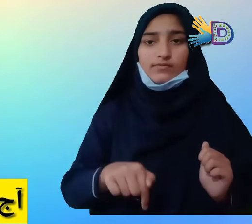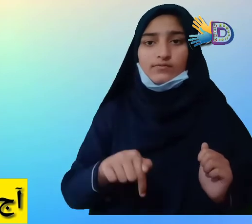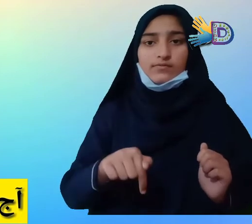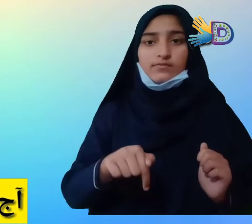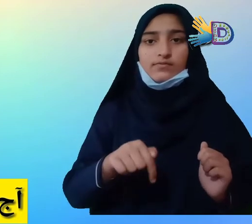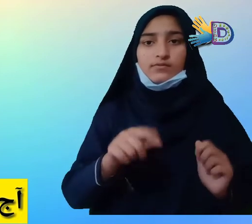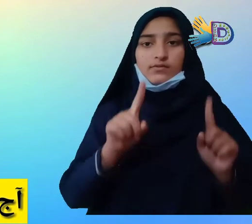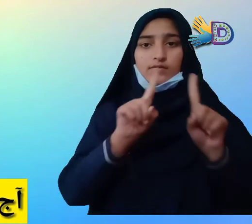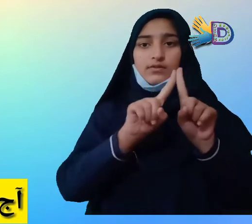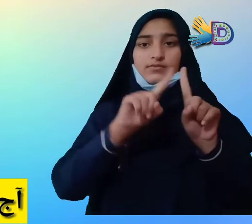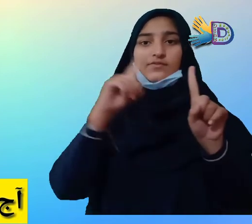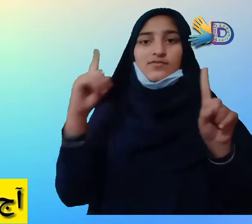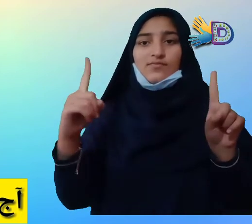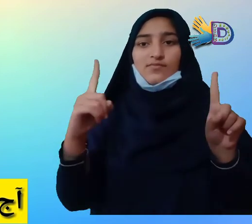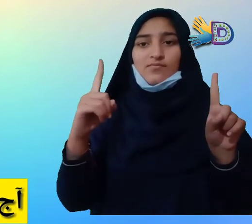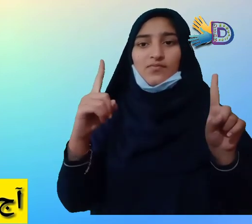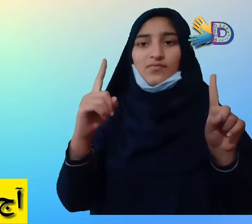आज से तुम